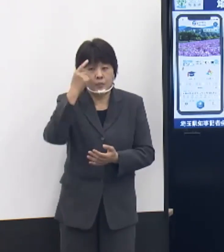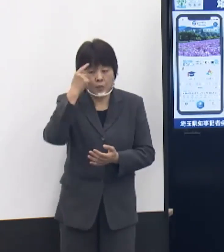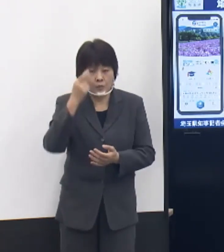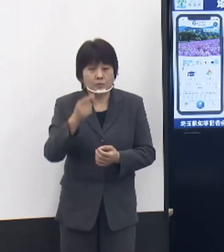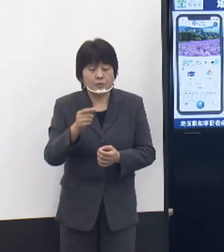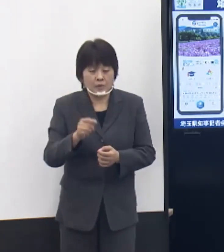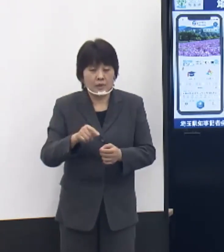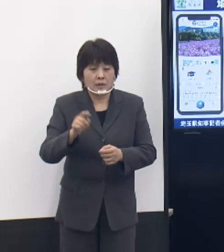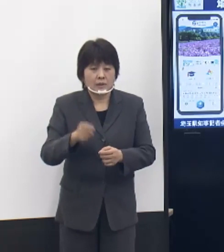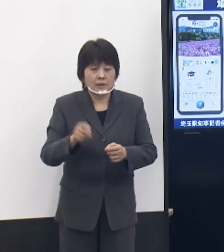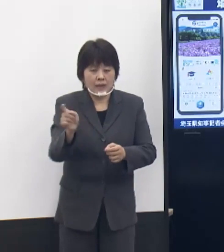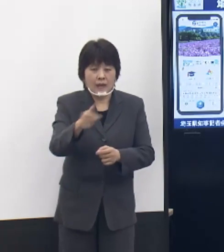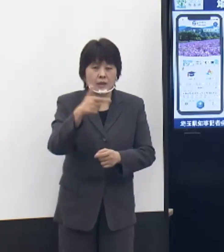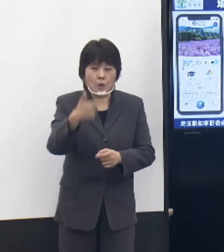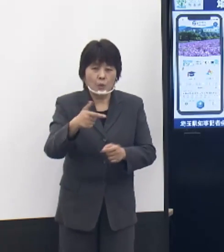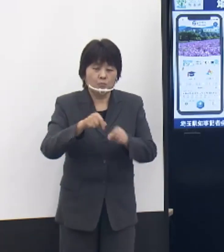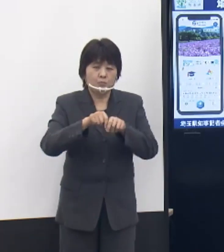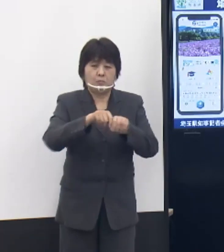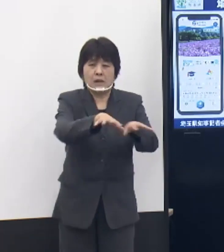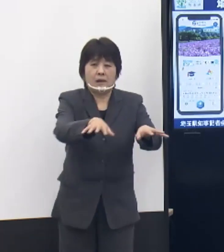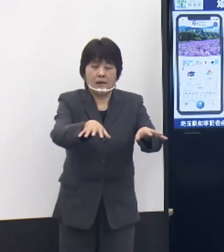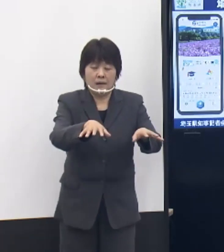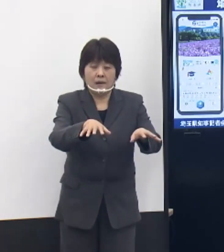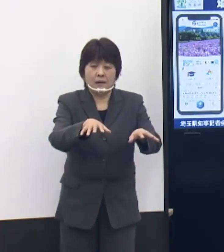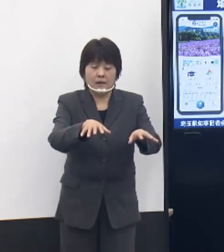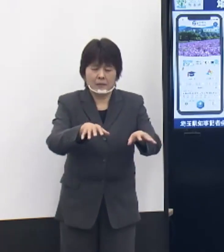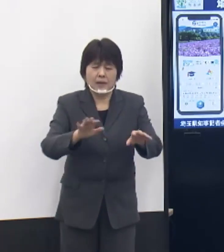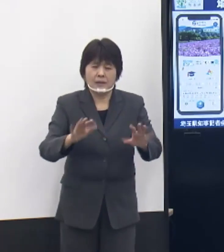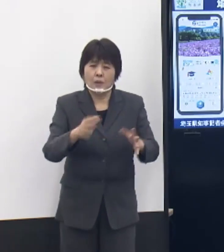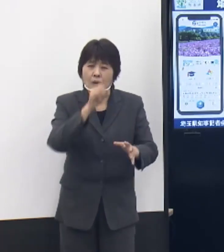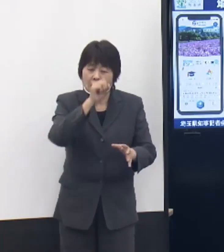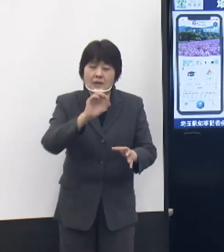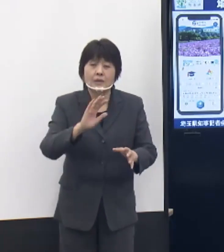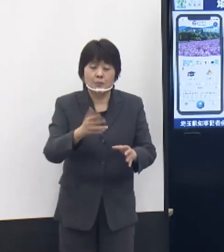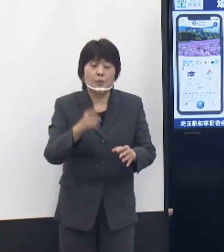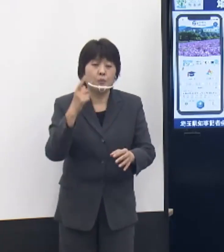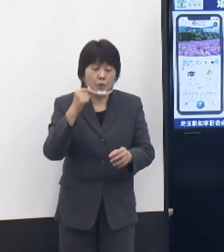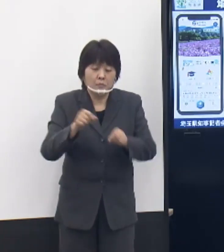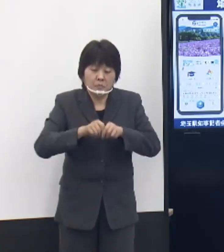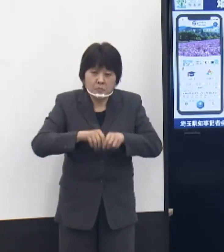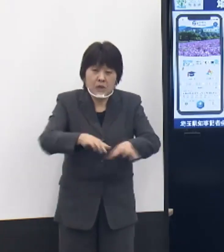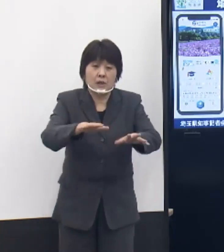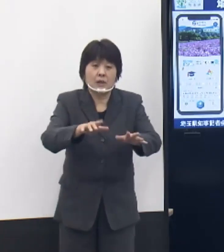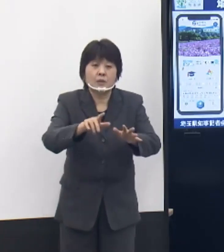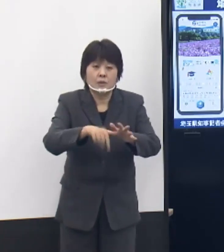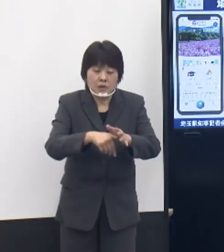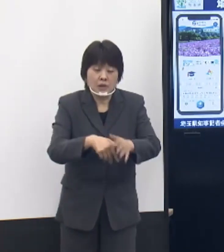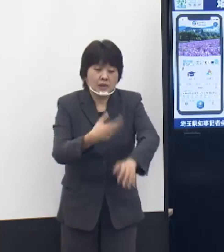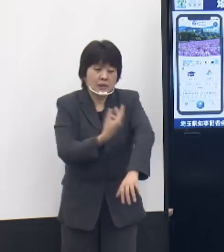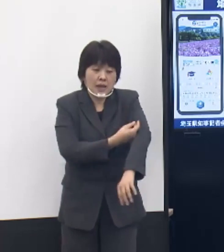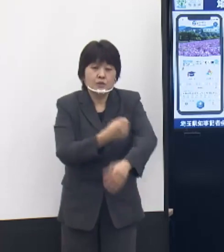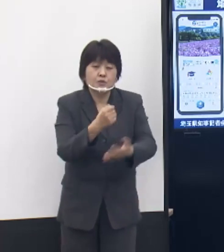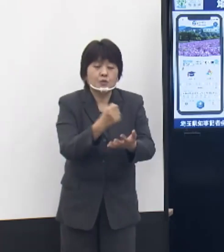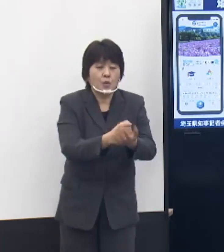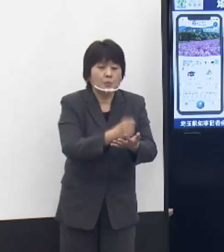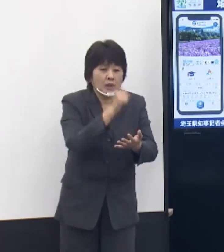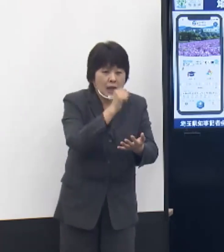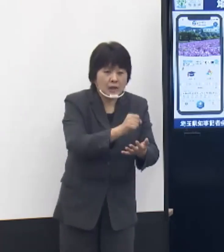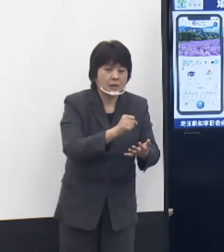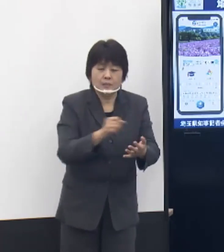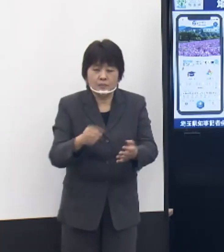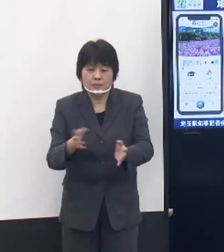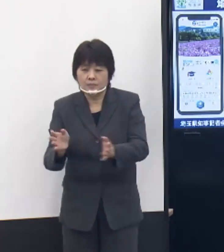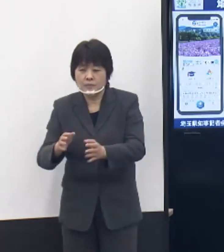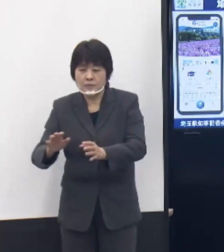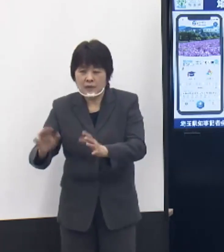第6波ない方がいいんですけれども、第6波が来たときにいきなり 接種証明でこっちはいいですよ、悪いです